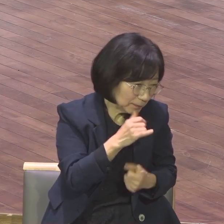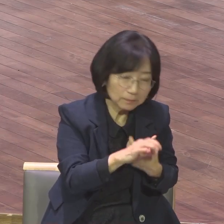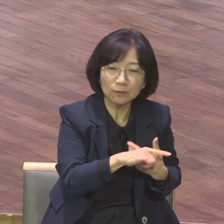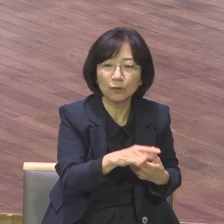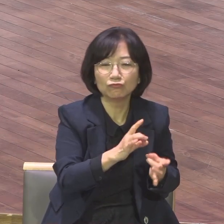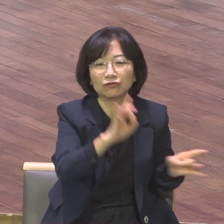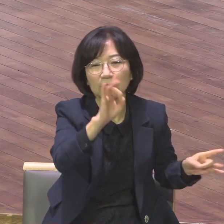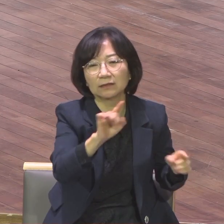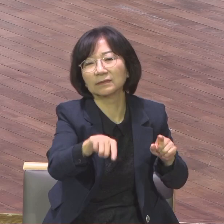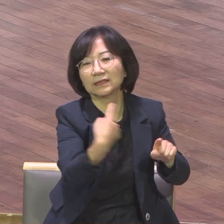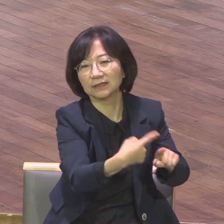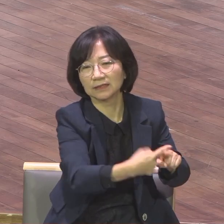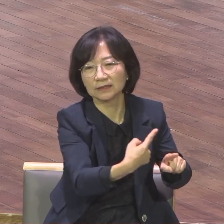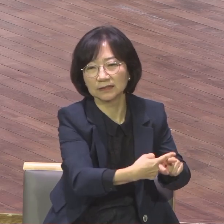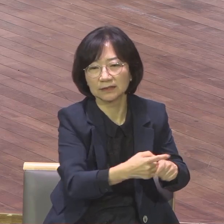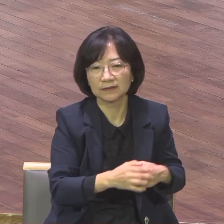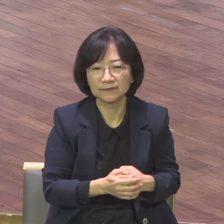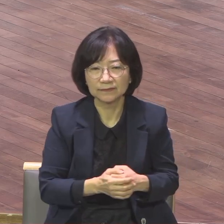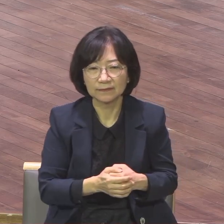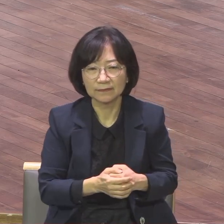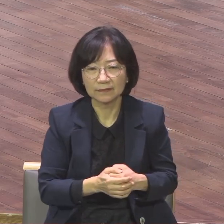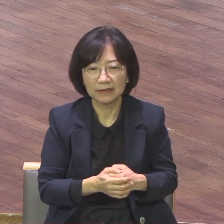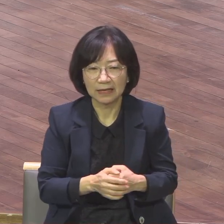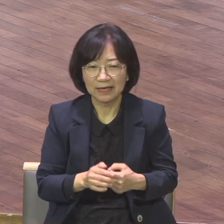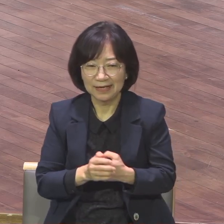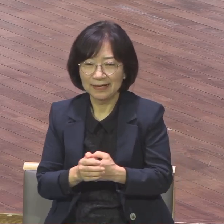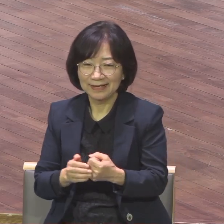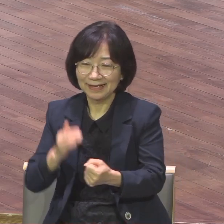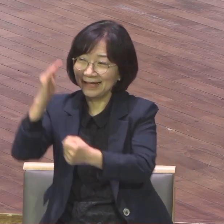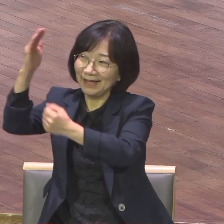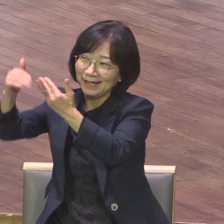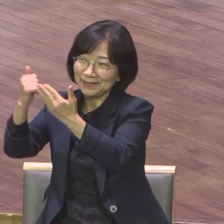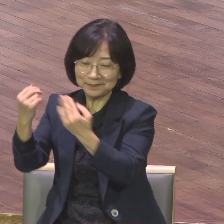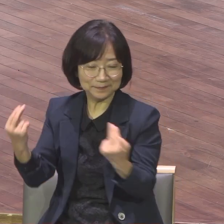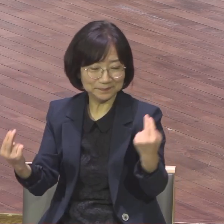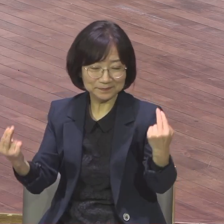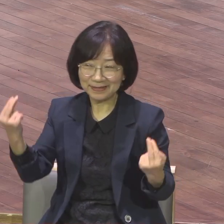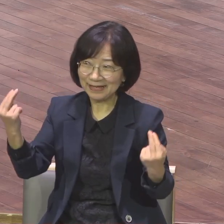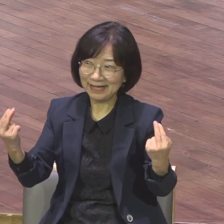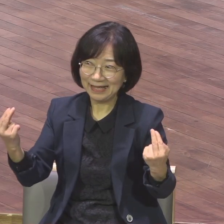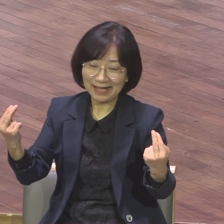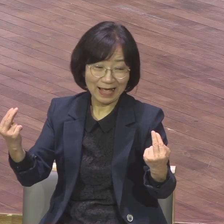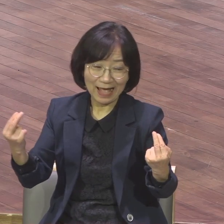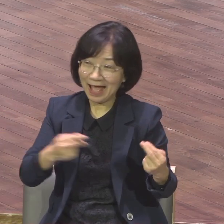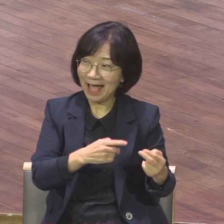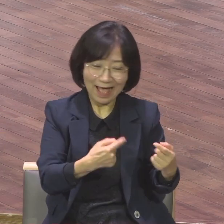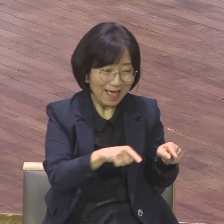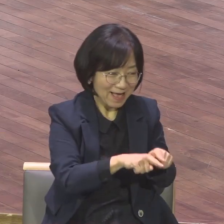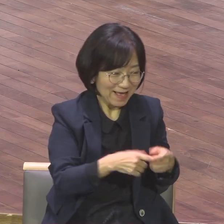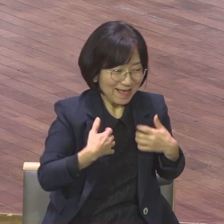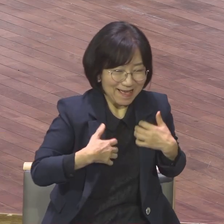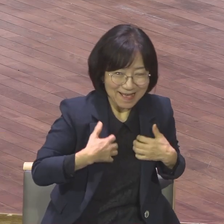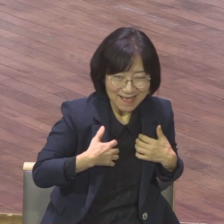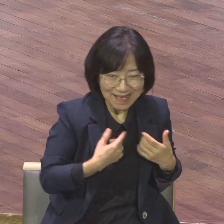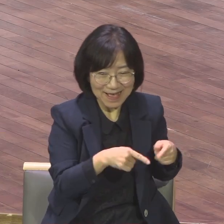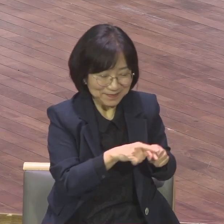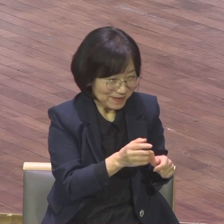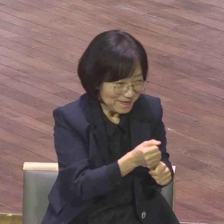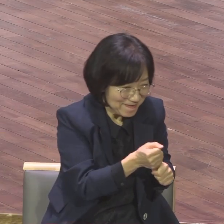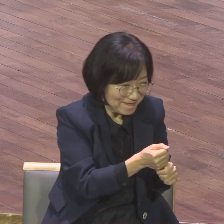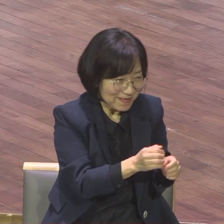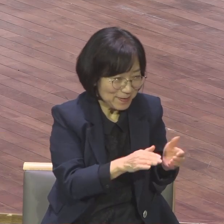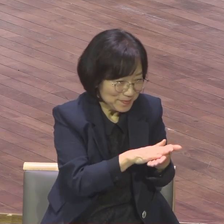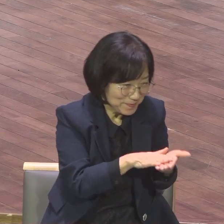나빠합니다. 하나님보다 더 생각 많이 하고 하나님보다 더 많이 시간 보내고 하나님보다 더 의지하면